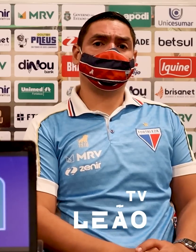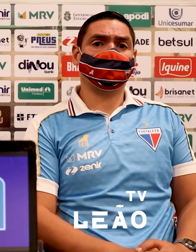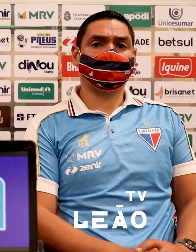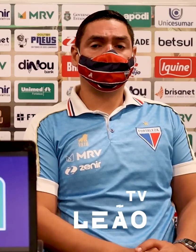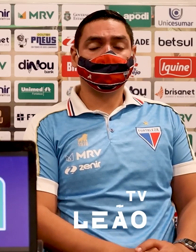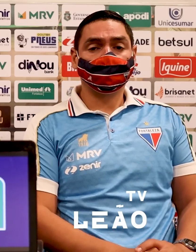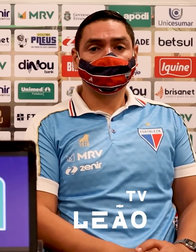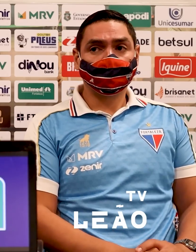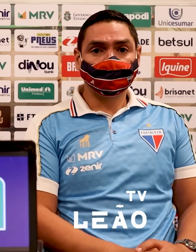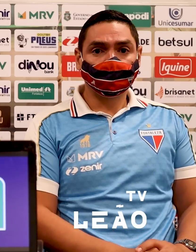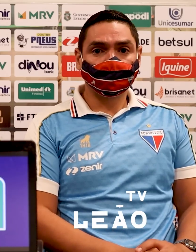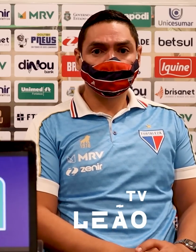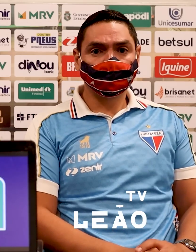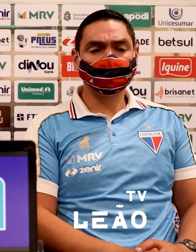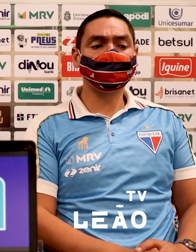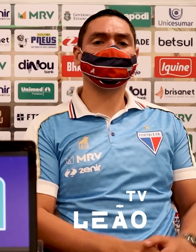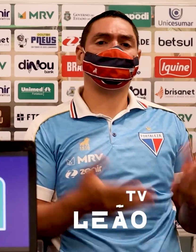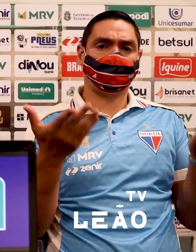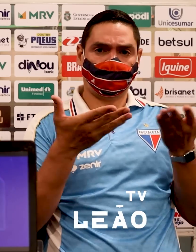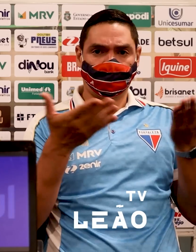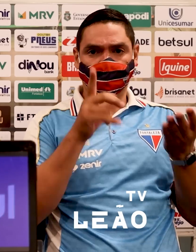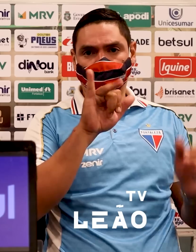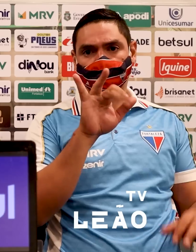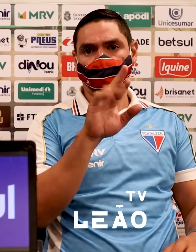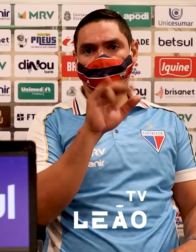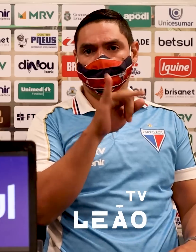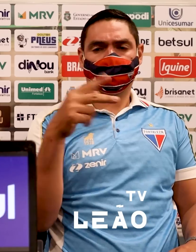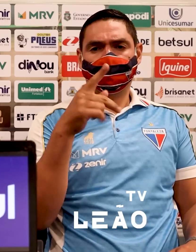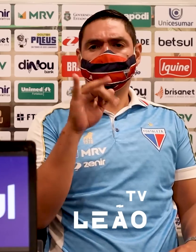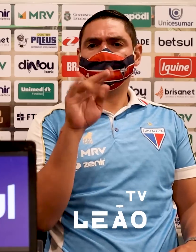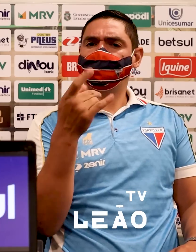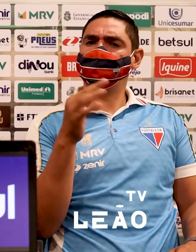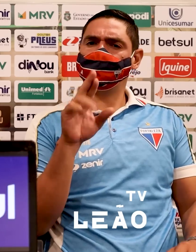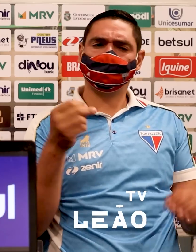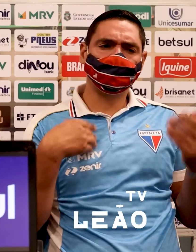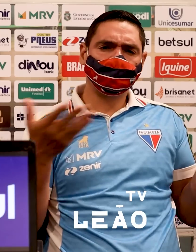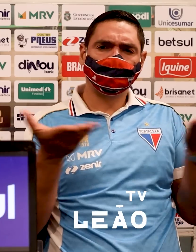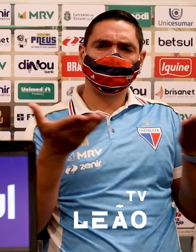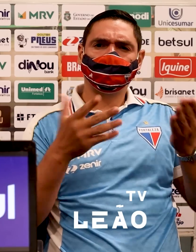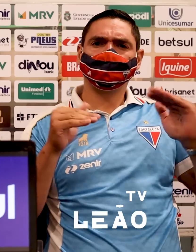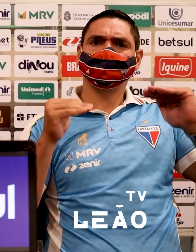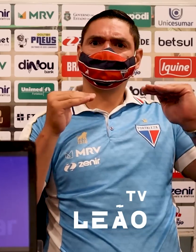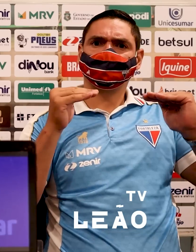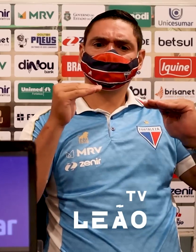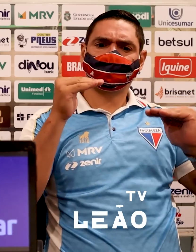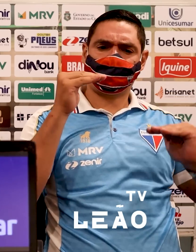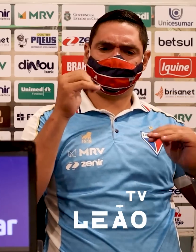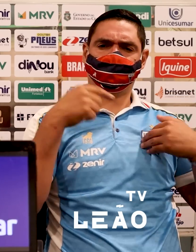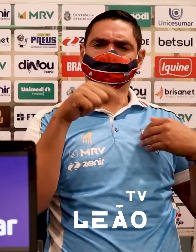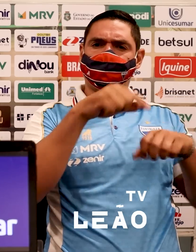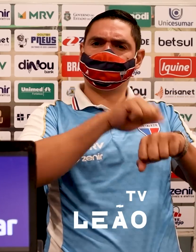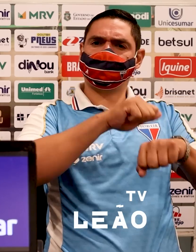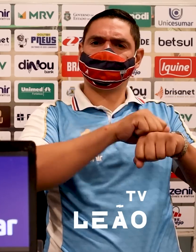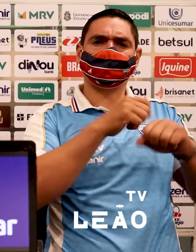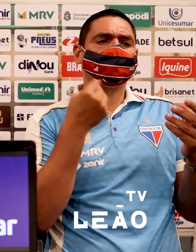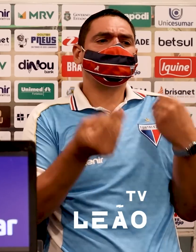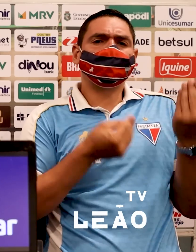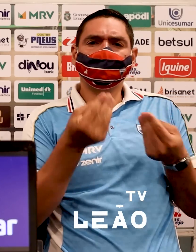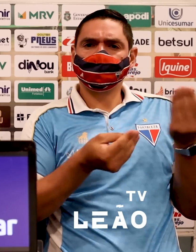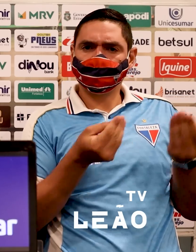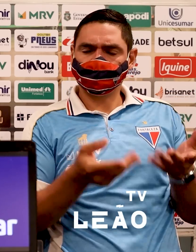Yuri Pinheiro, do Razão Tricolor. Professor, o Fortaleza não está tendo uma queda no repertório de jogadas e na velocidade da